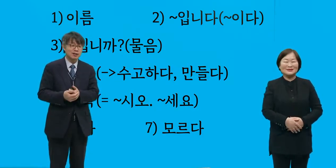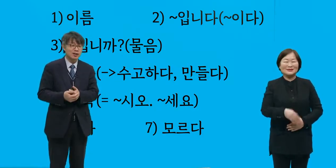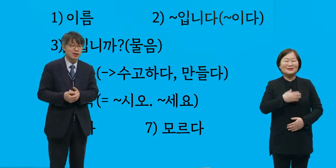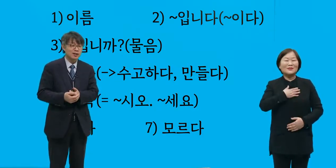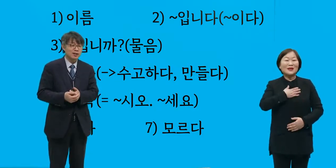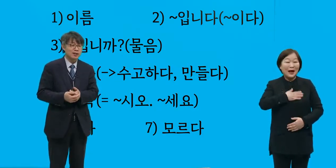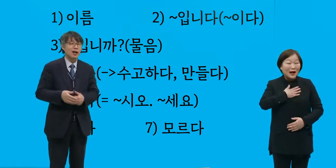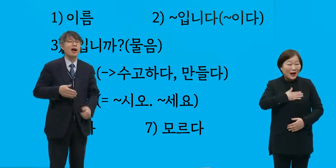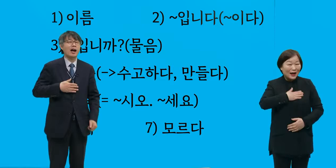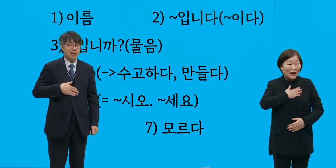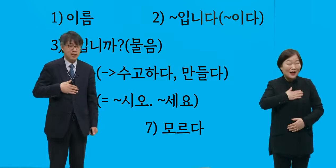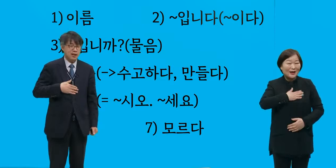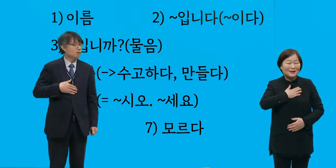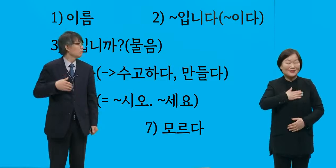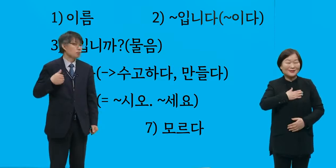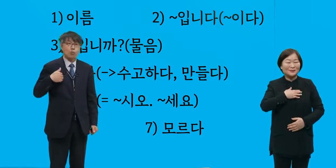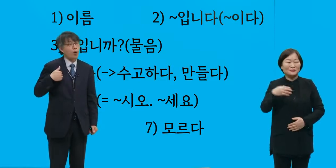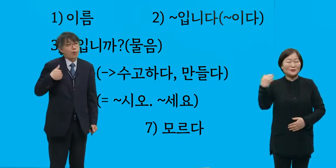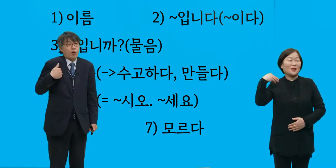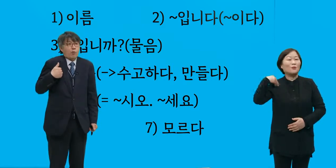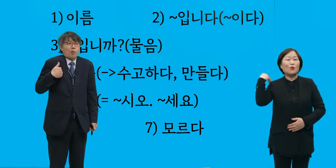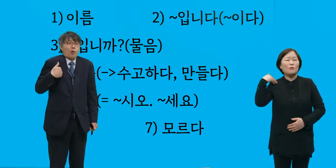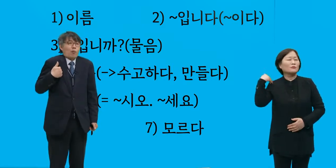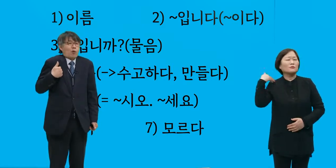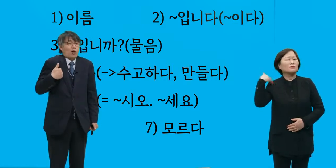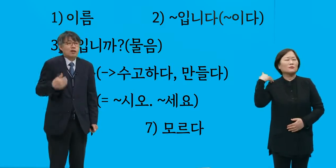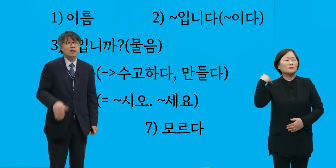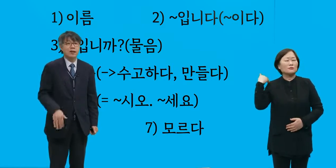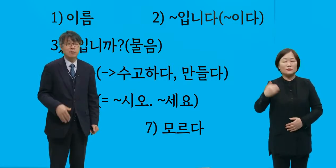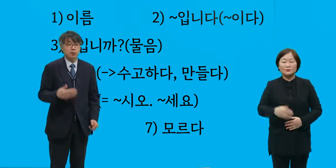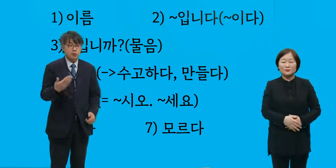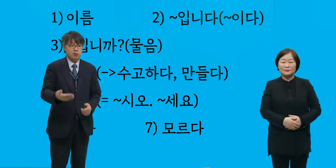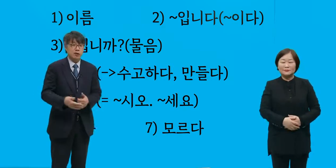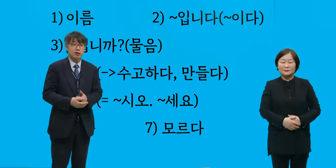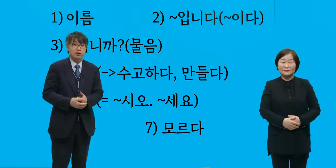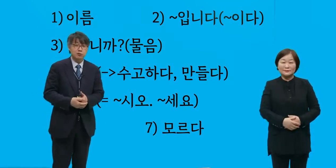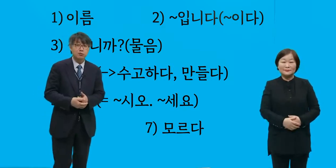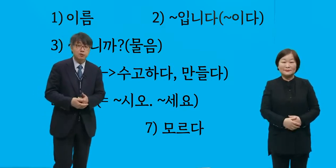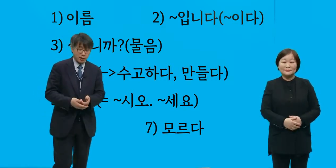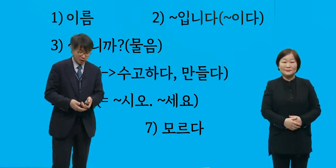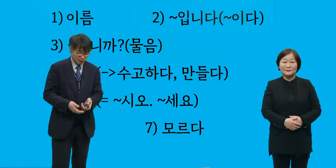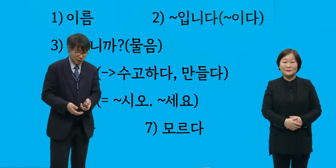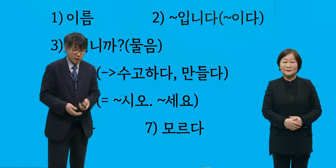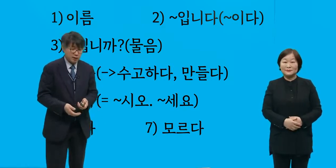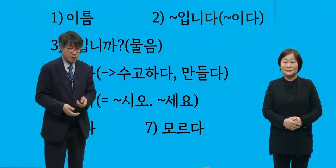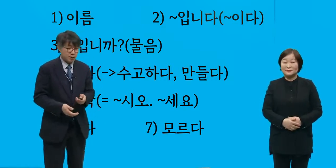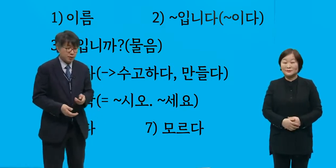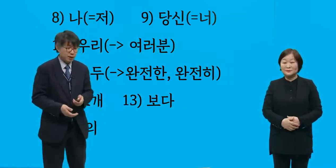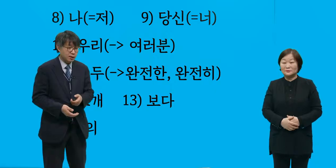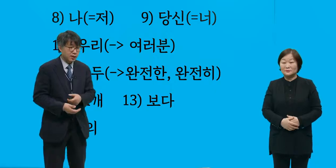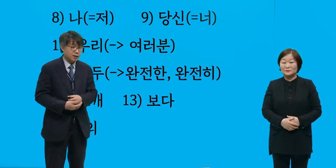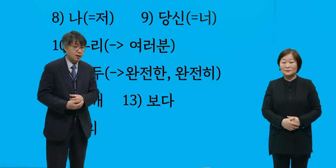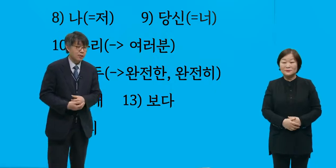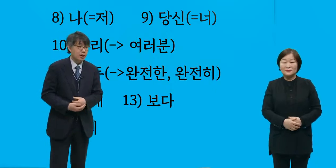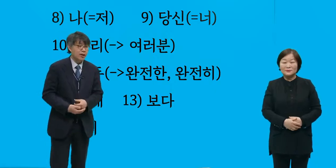같은데 알다, 몰라 이렇게 표현해 주시면 충분하게 이해가 될 것 같습니다. 그 다음에